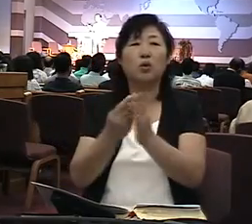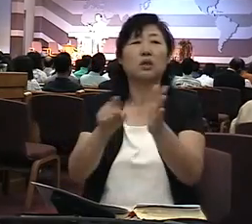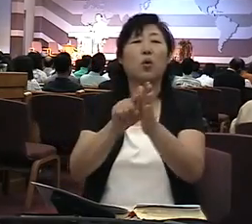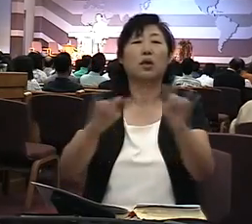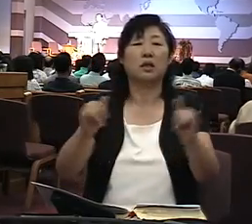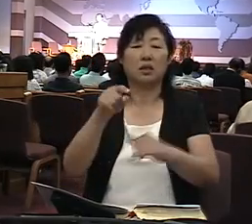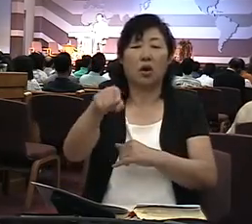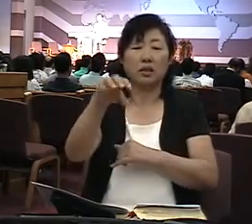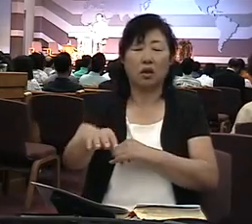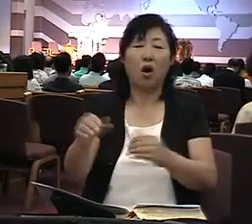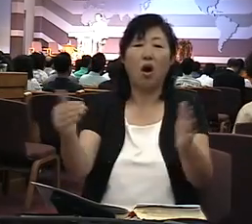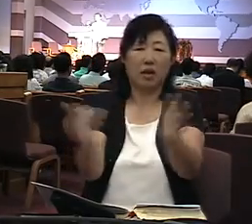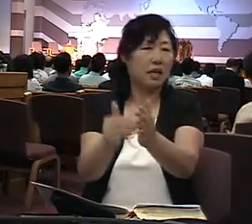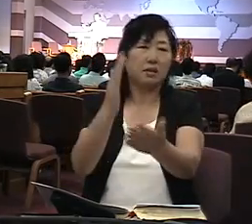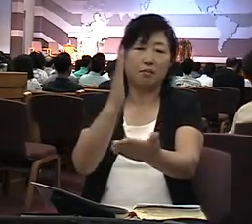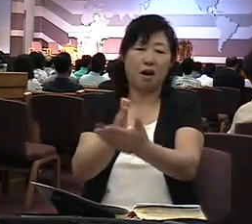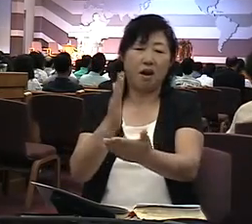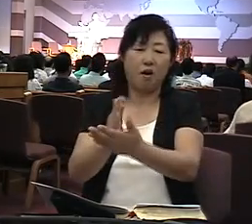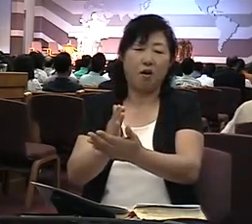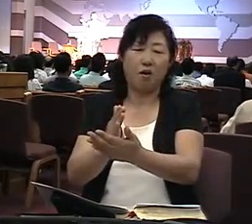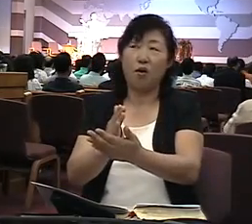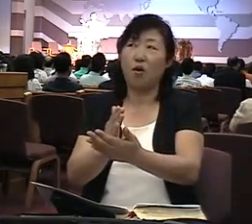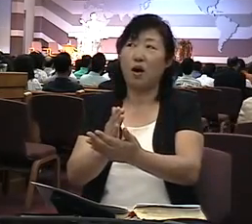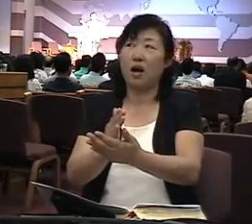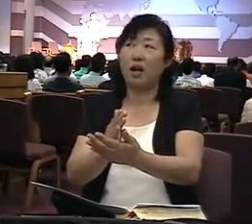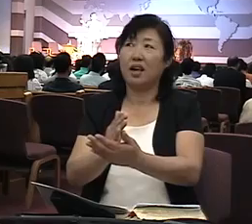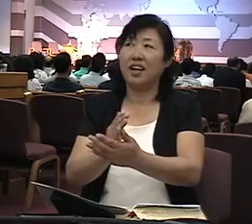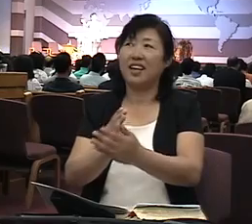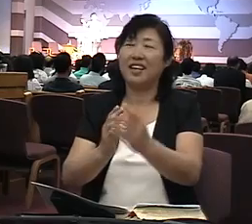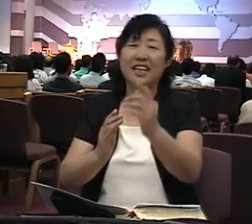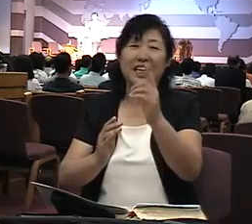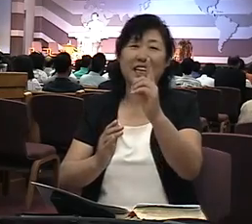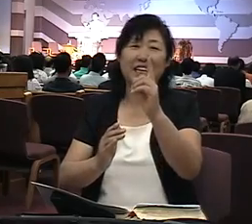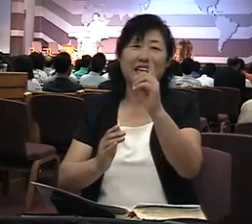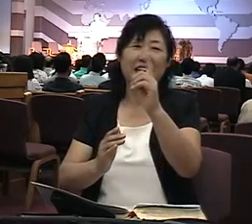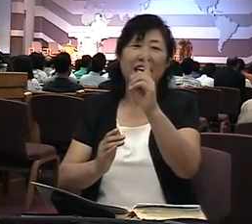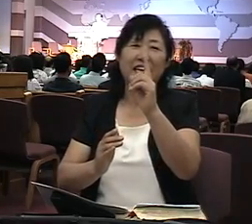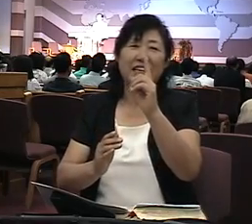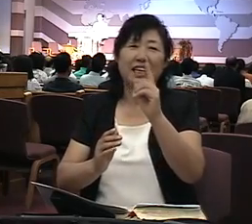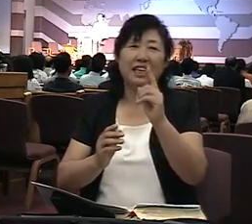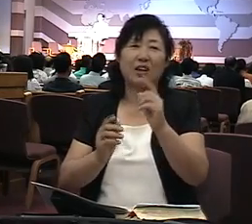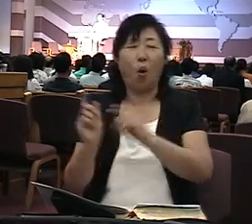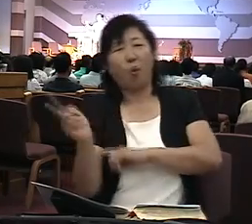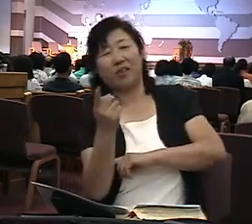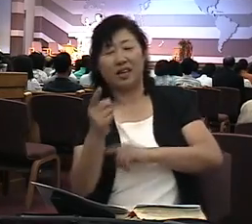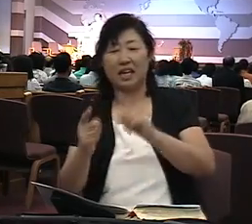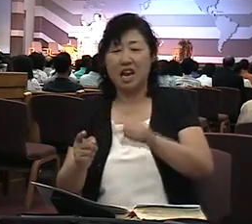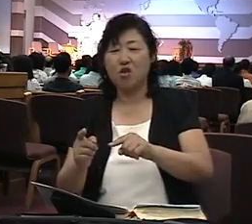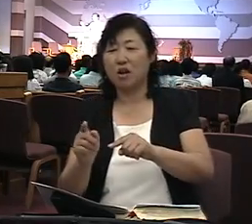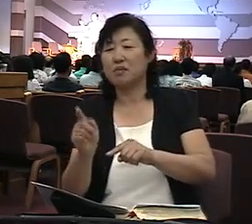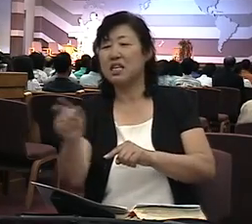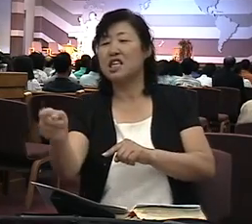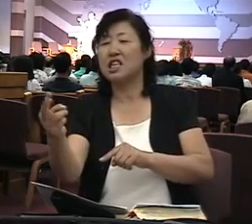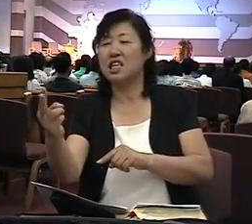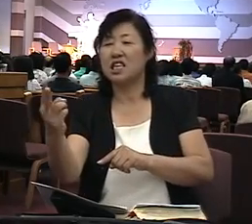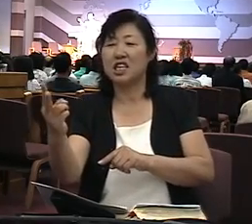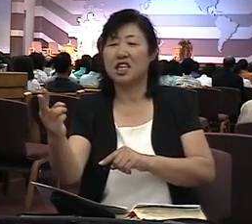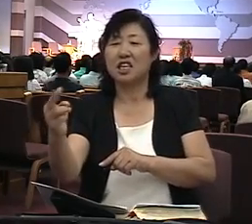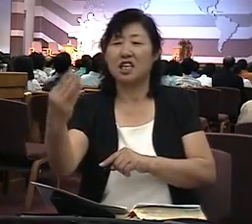끝나지 말고 이제 1루로 갔으면 2루까지 가야죠. 그렇죠? 2루 갔으면 3루, 4루까지 가야 되는데 거기서 2루까지 가기